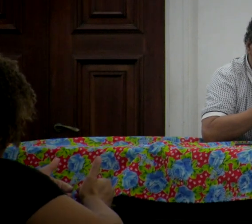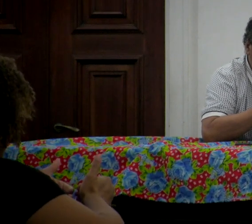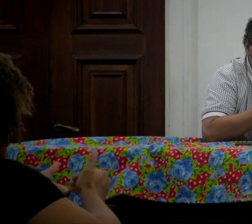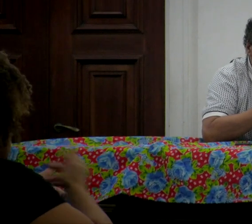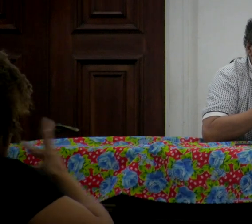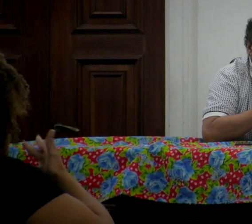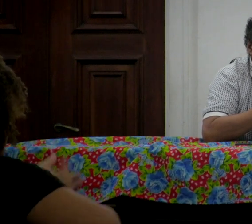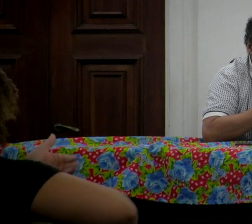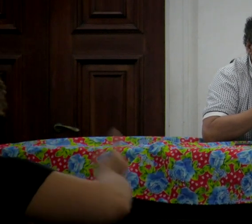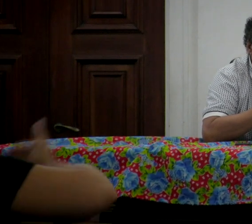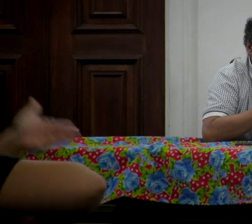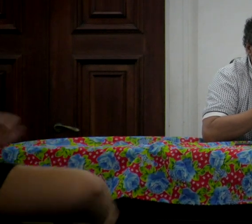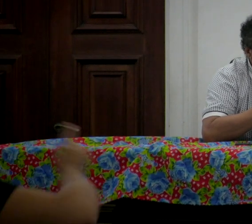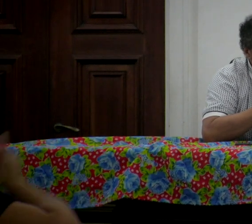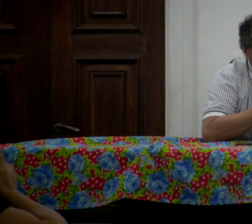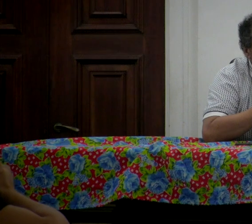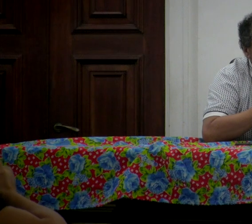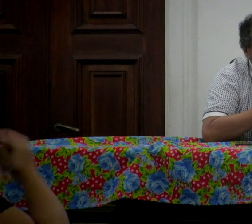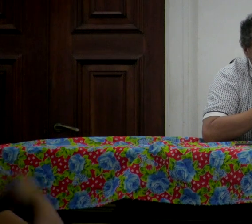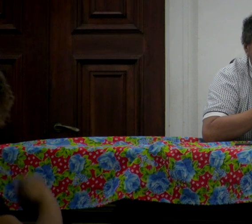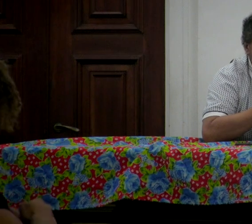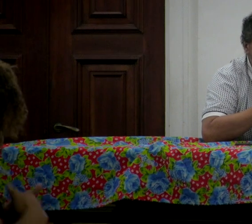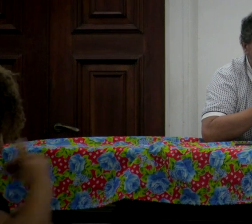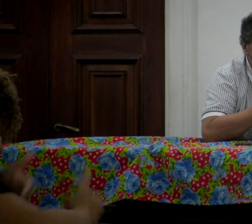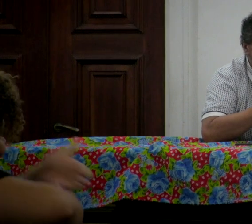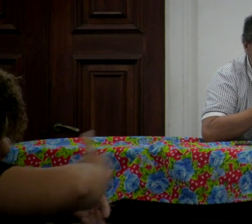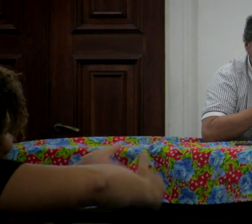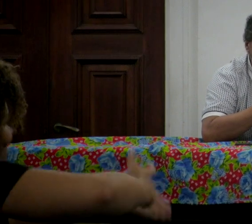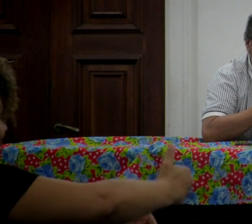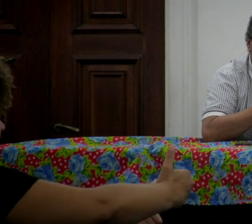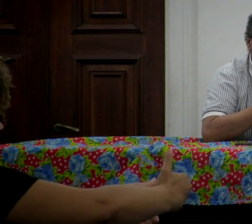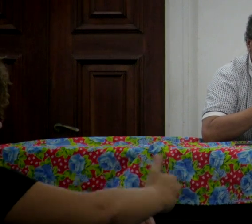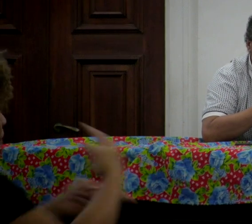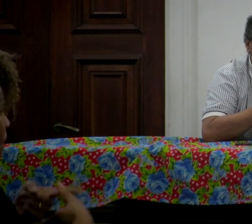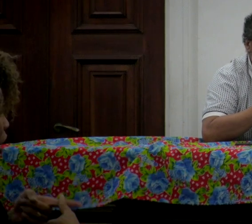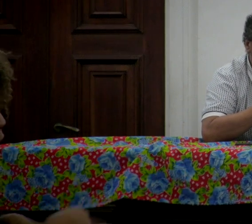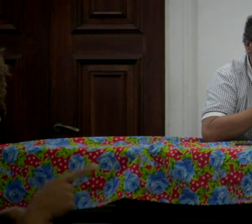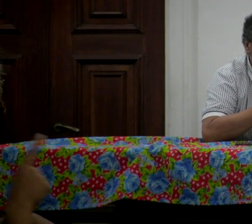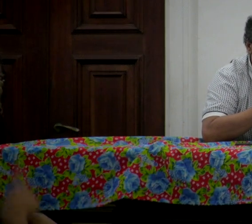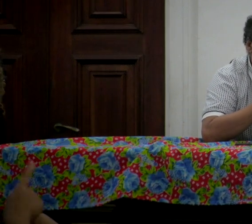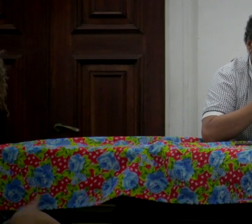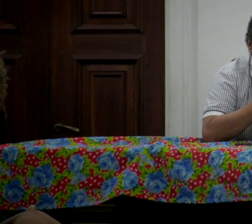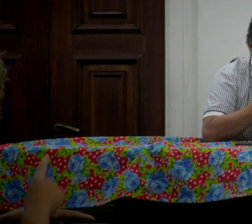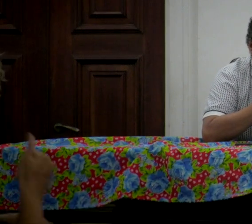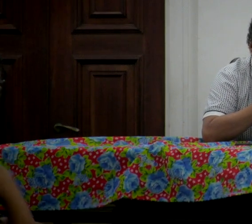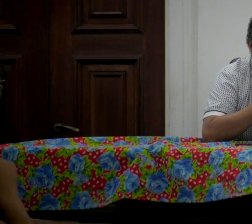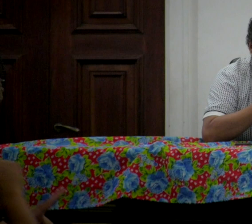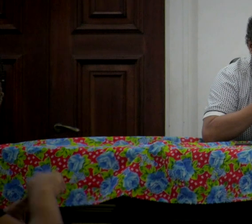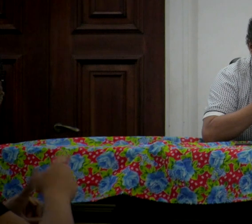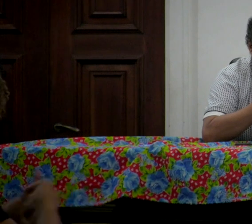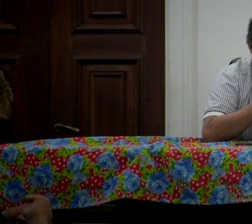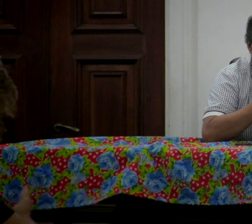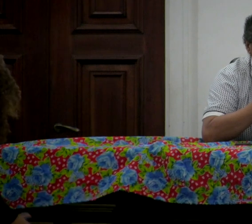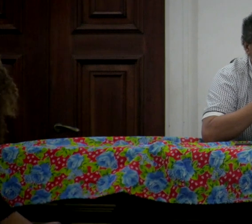defecto, pueda interrumpir en ese momento y solamente seleccionar a unos individuos que son considerados normales y que ellos